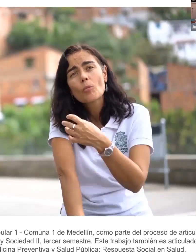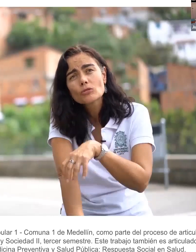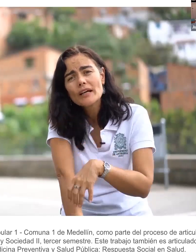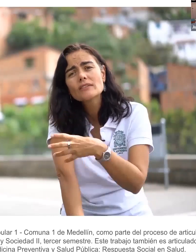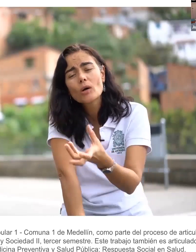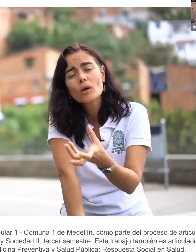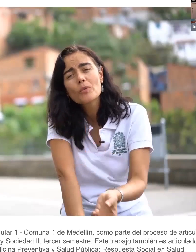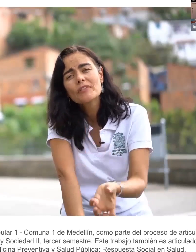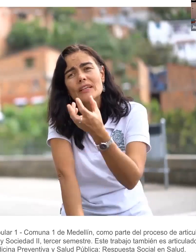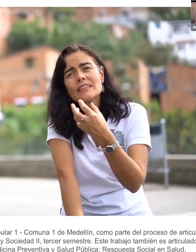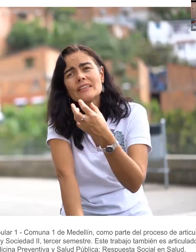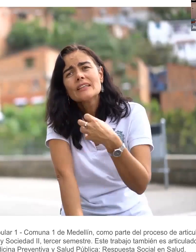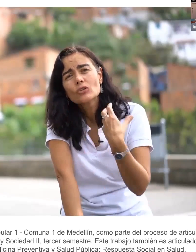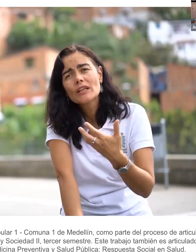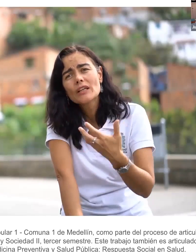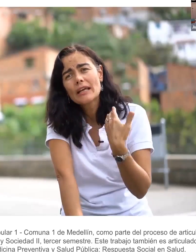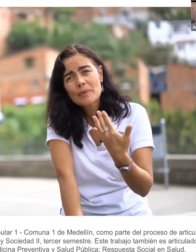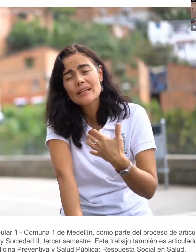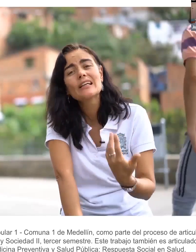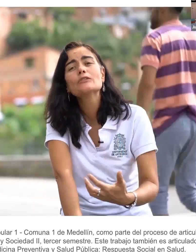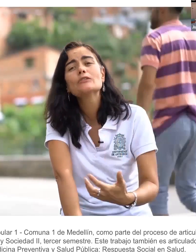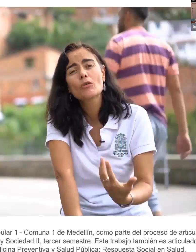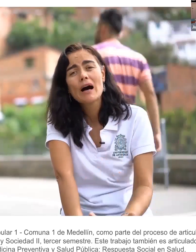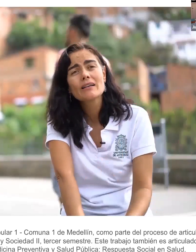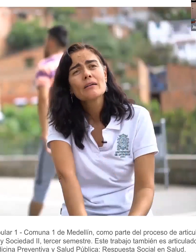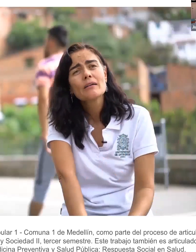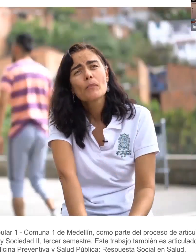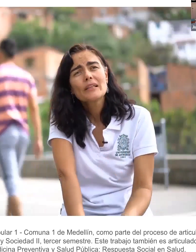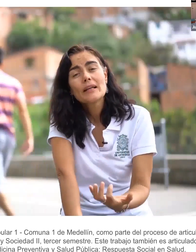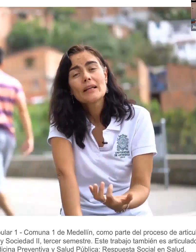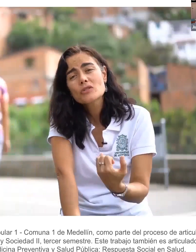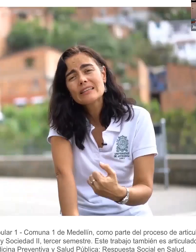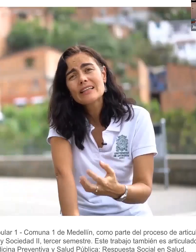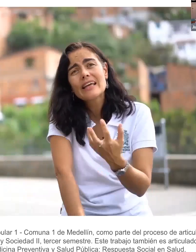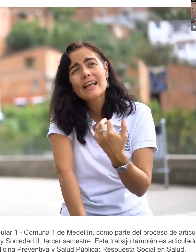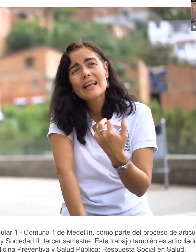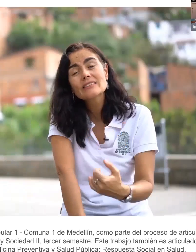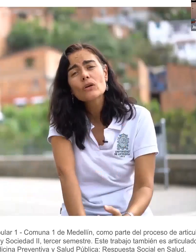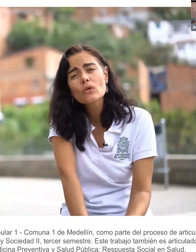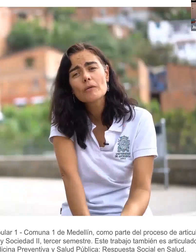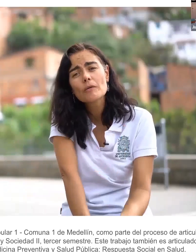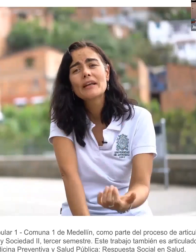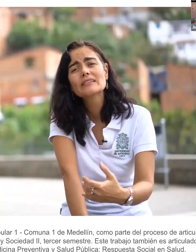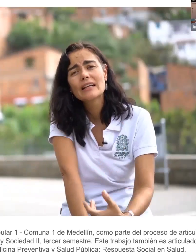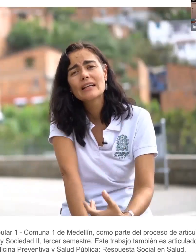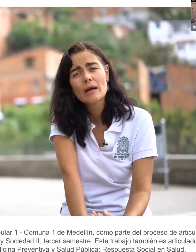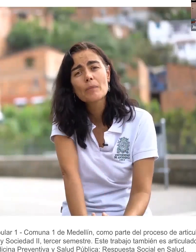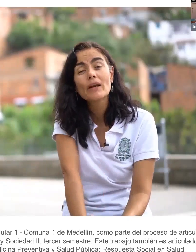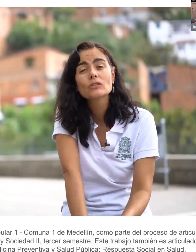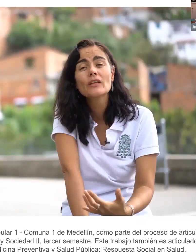estudiantes y como profesores nos tiene que empezar a transformar porque tenemos que entender que la salud y el bienestar de la población y